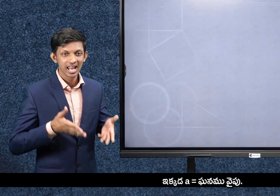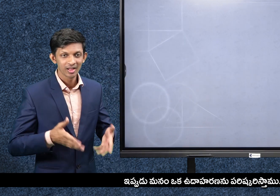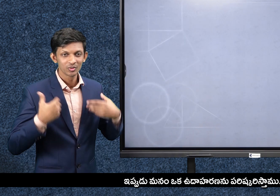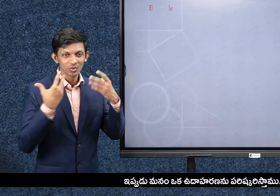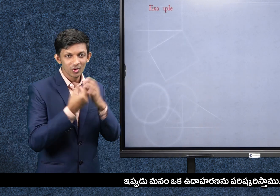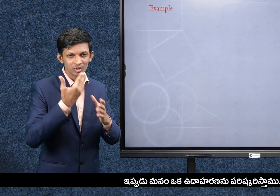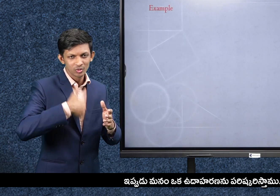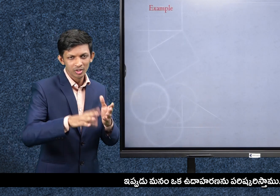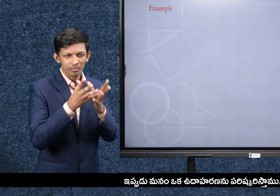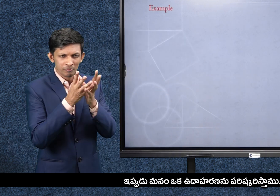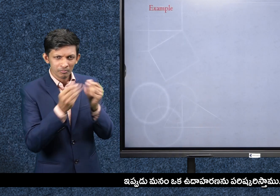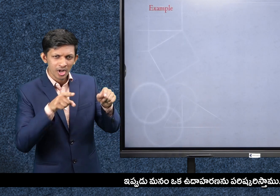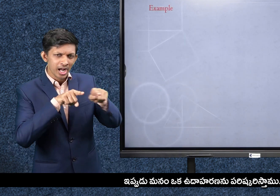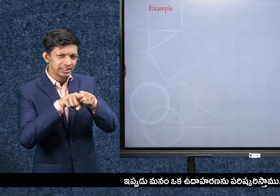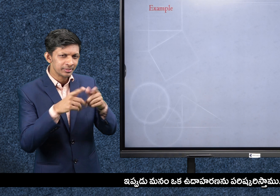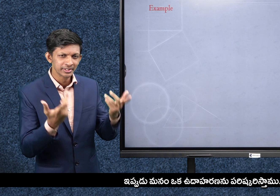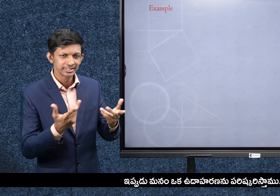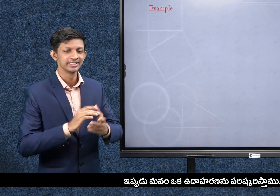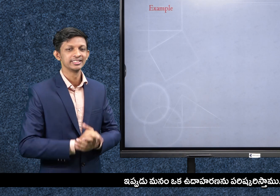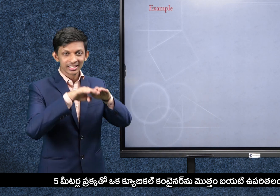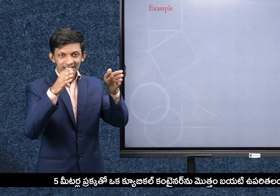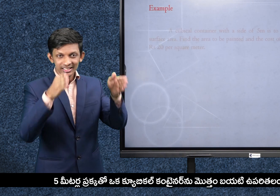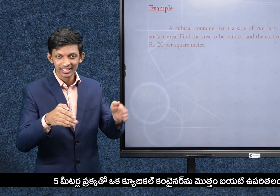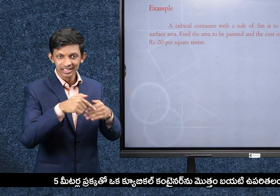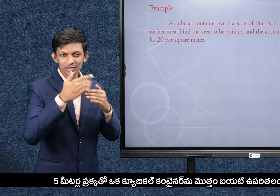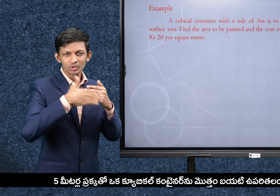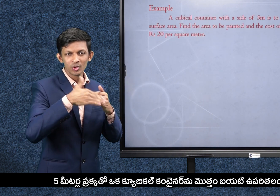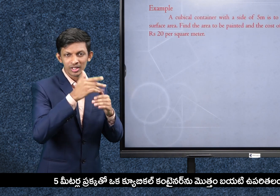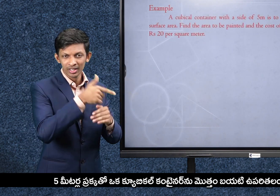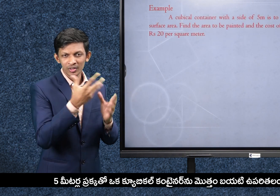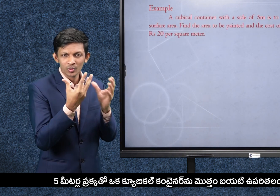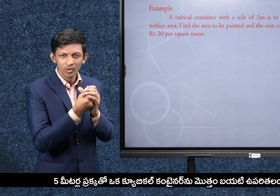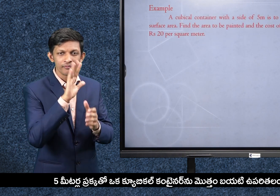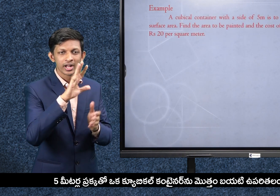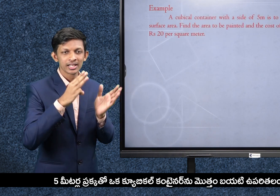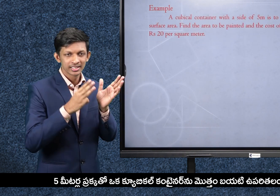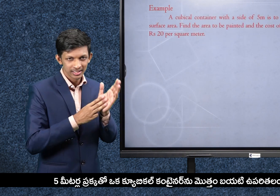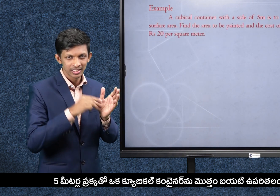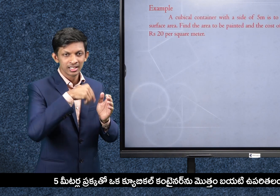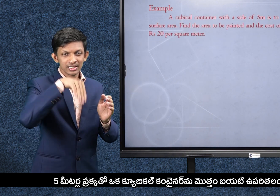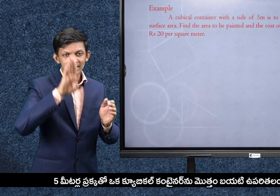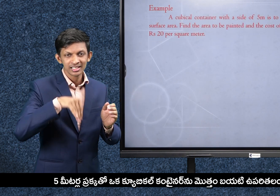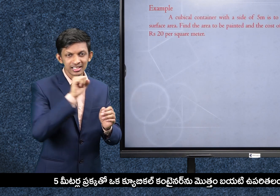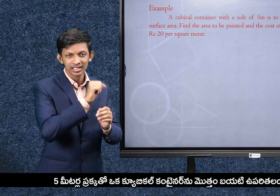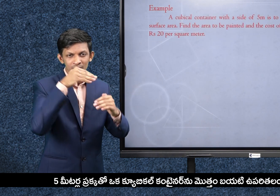ఇప్పుడు మనం ఒక ఉదాహరణని పరీక్షిద్దాం. 5 మీటర్ల ప్రక్కతో ఒక క్యూబికల్ కంటైనర్ను మొత్తం